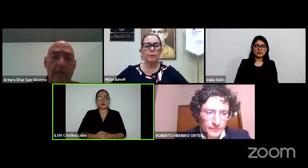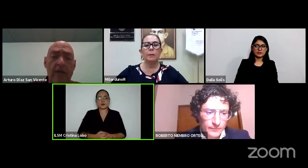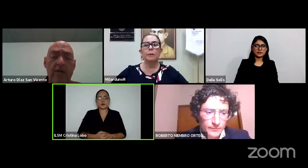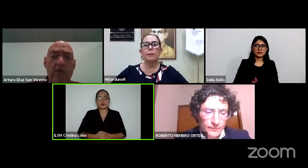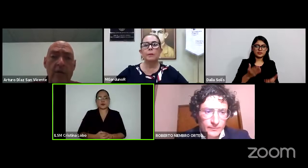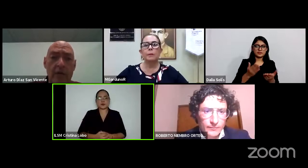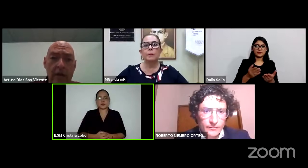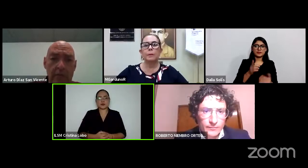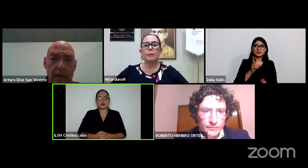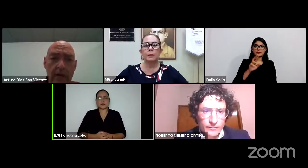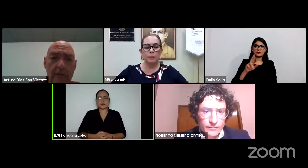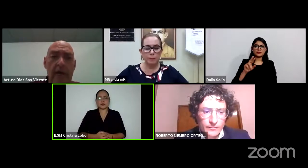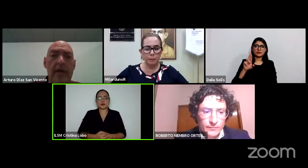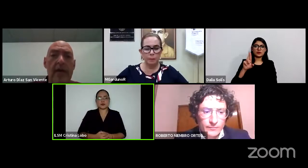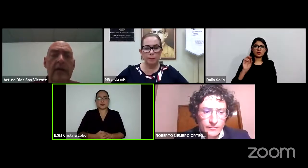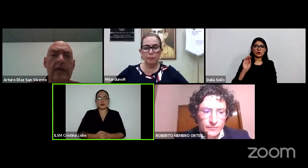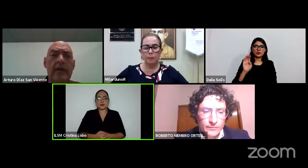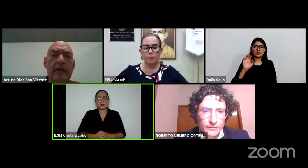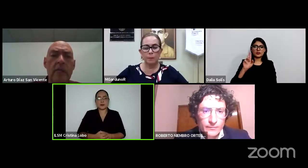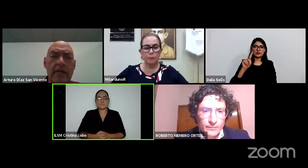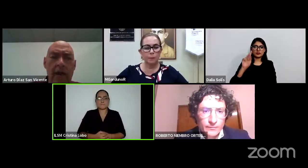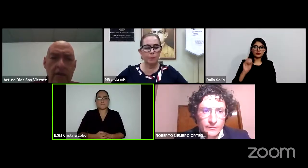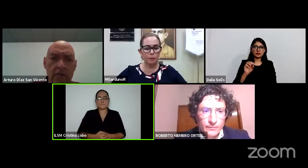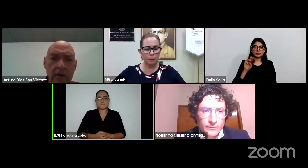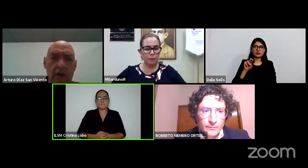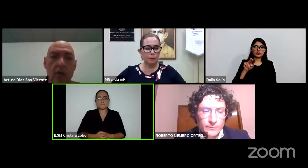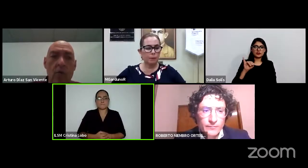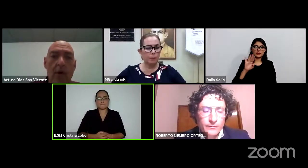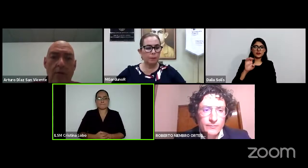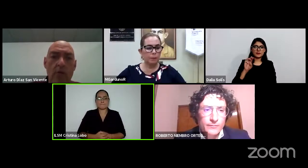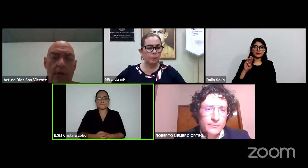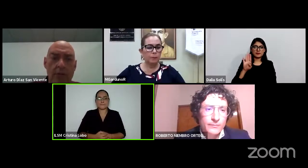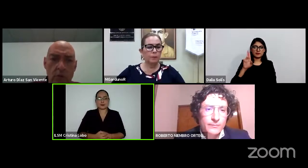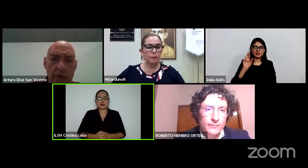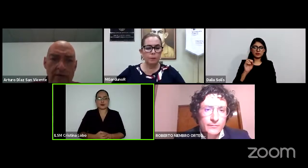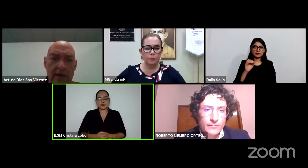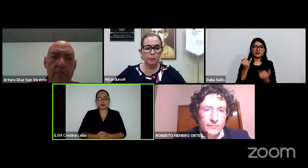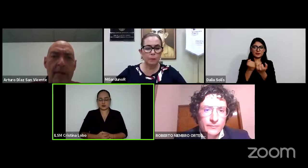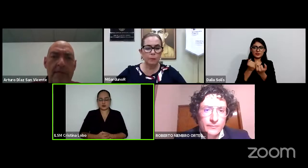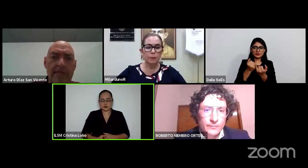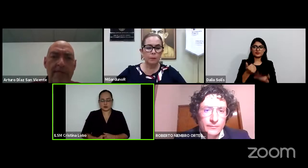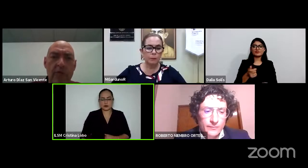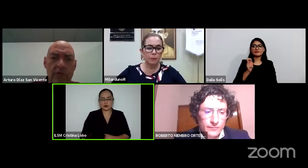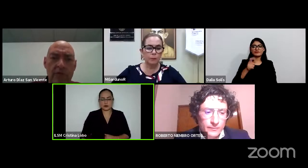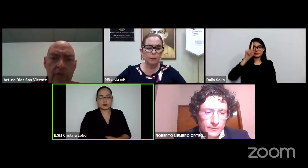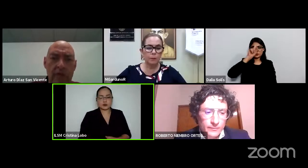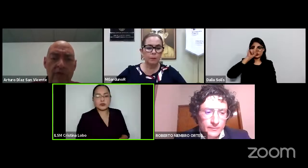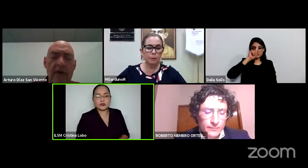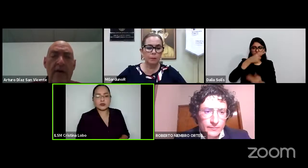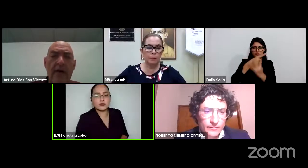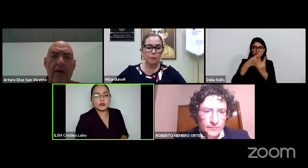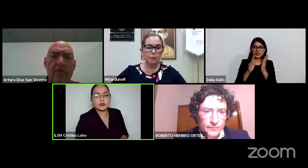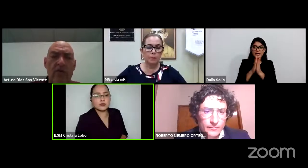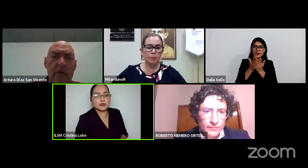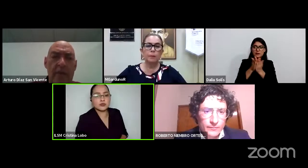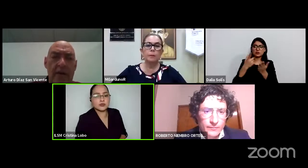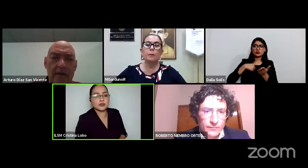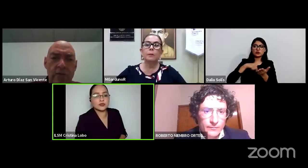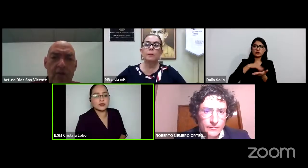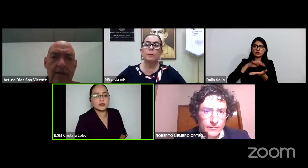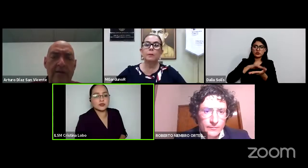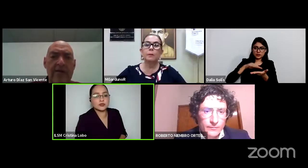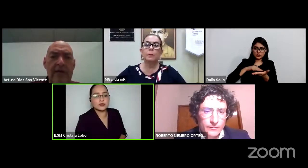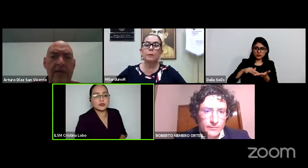Ortega nos ha hecho favor también de recomendarnos 4 lecturas para estas 2 sesiones. Las 2